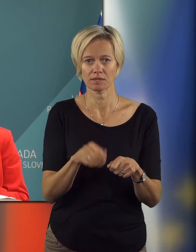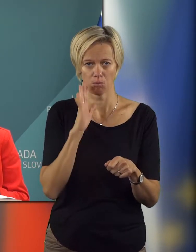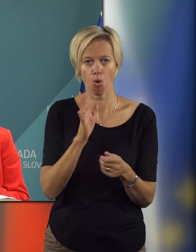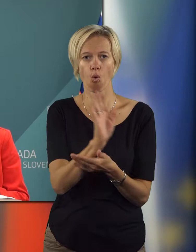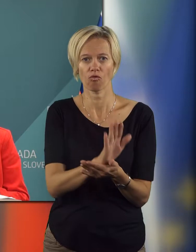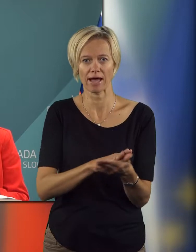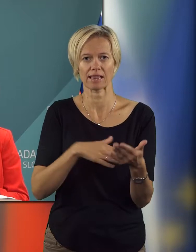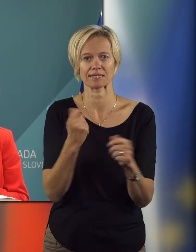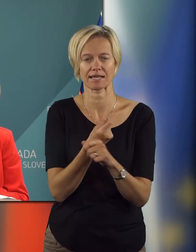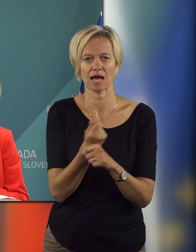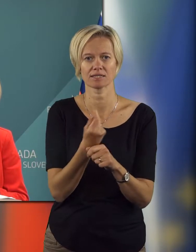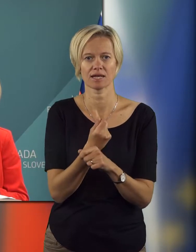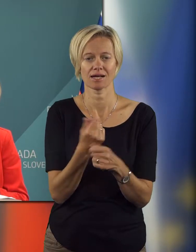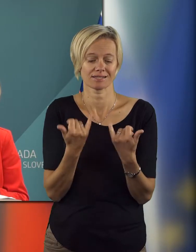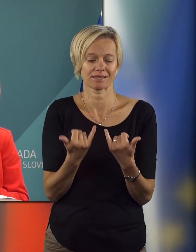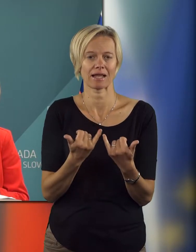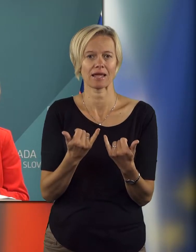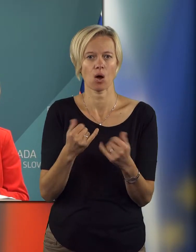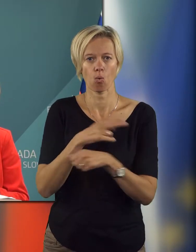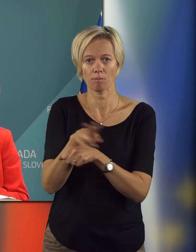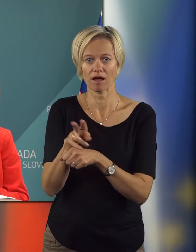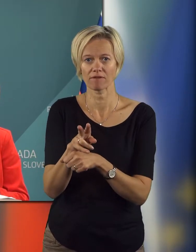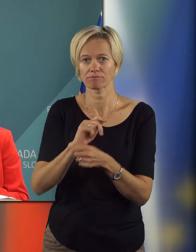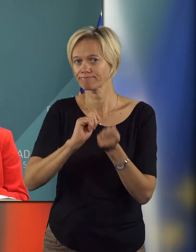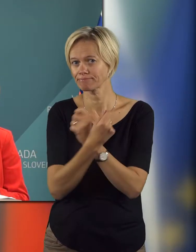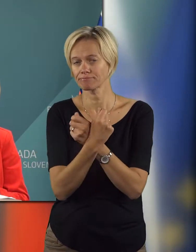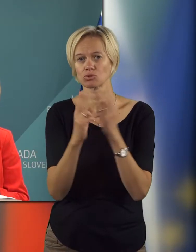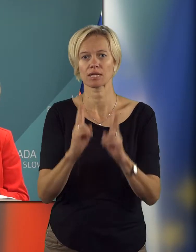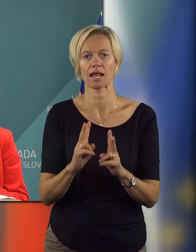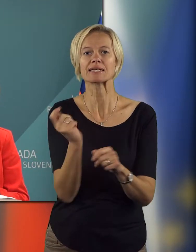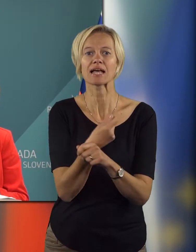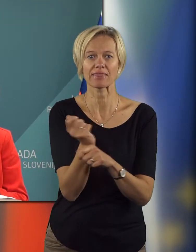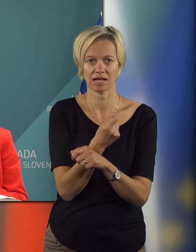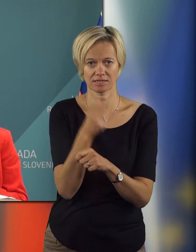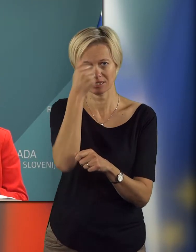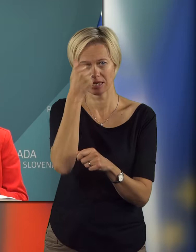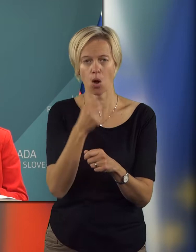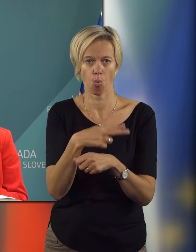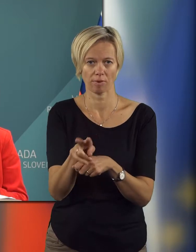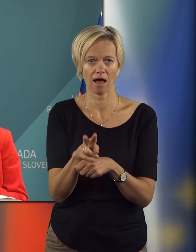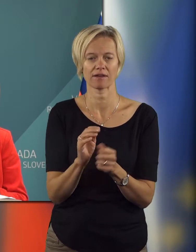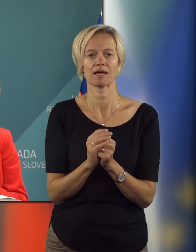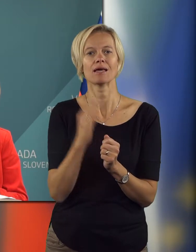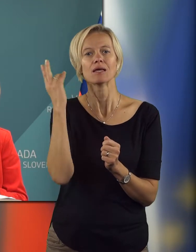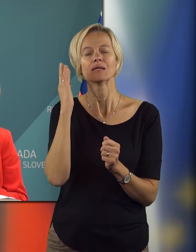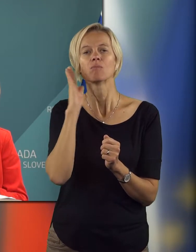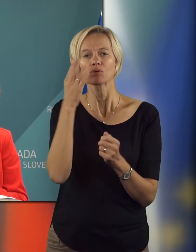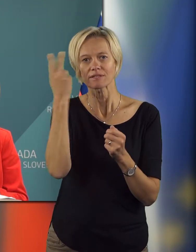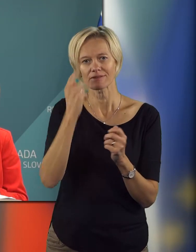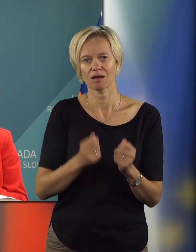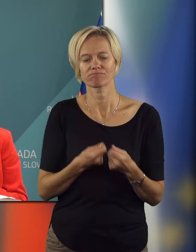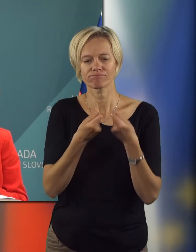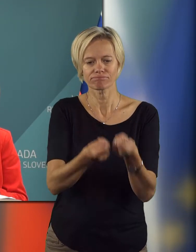uvede sanacija, sedanje uprave postale sanacijske uprave in se jim bo